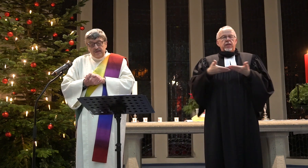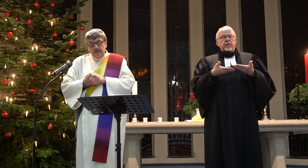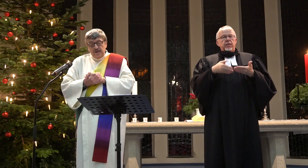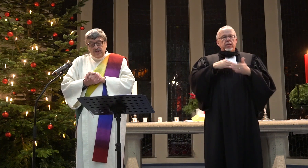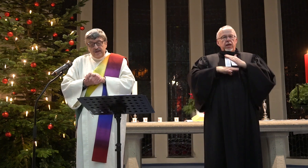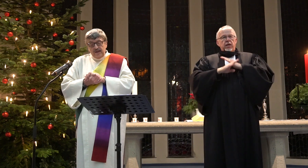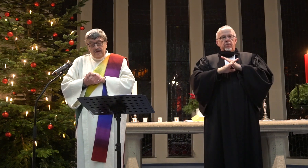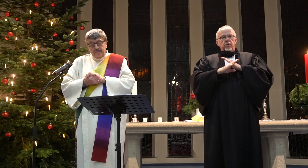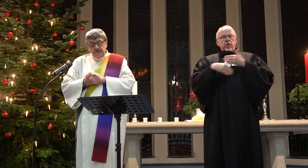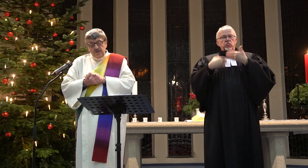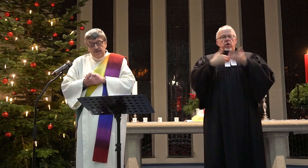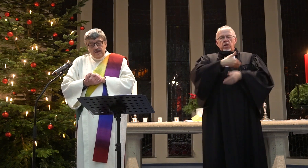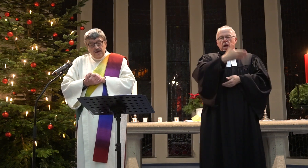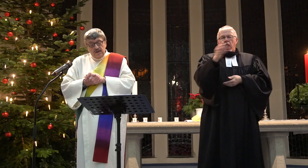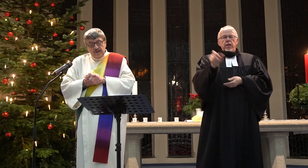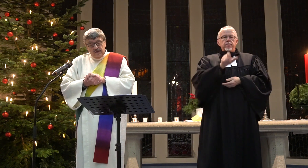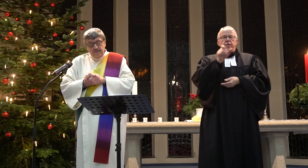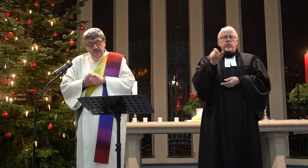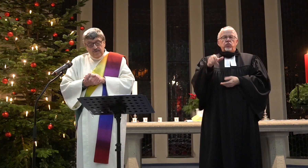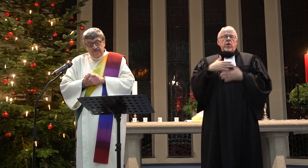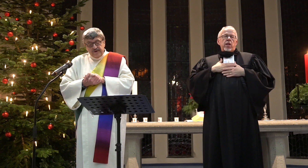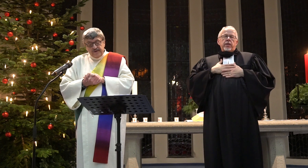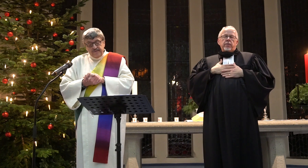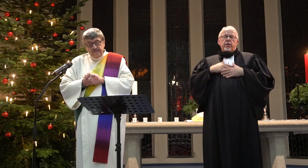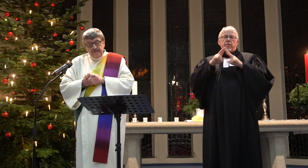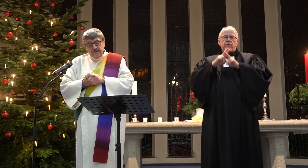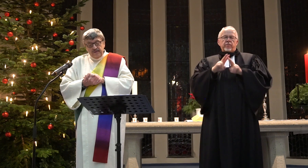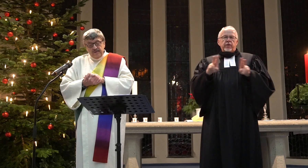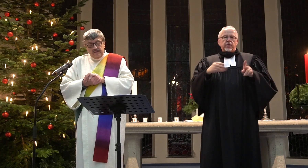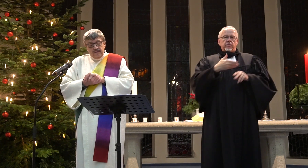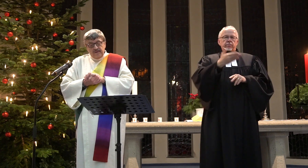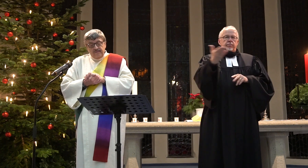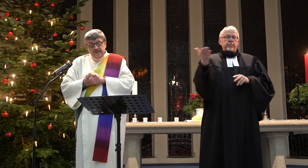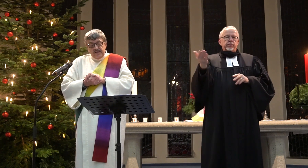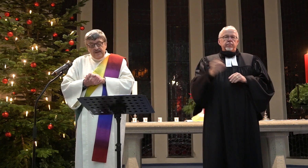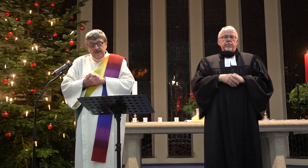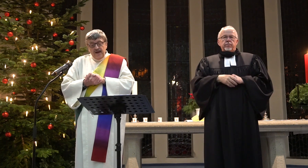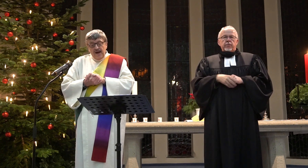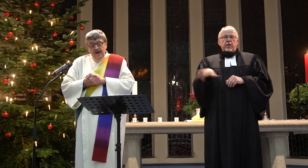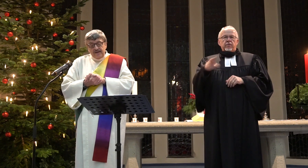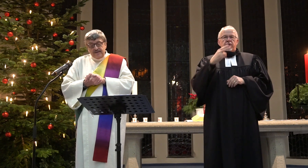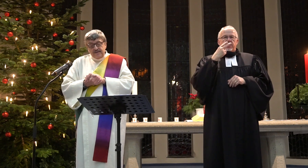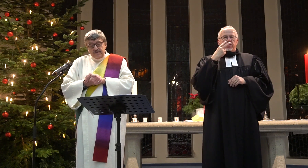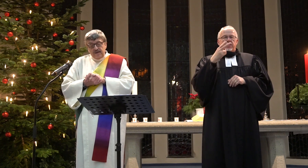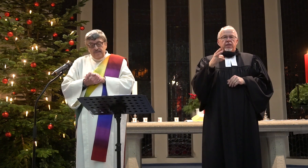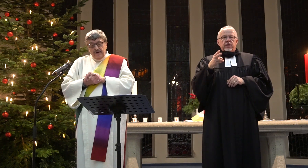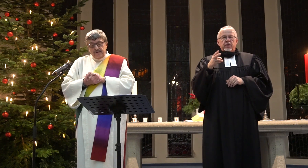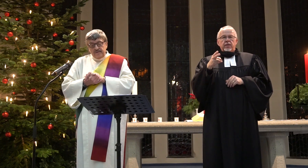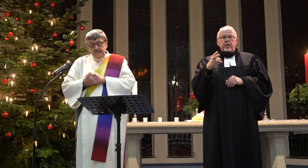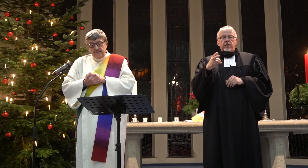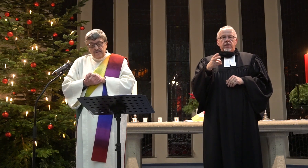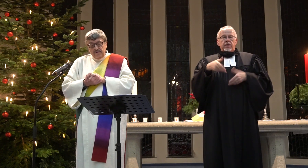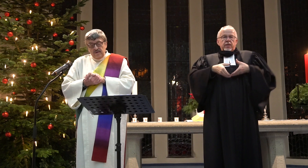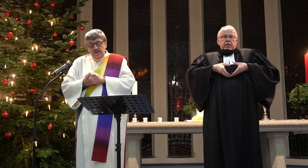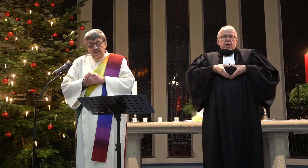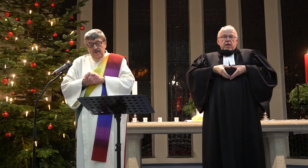Krippe schenkt allen Menschen Liebe und Frieden. Wir sehen die Herzgebärde.